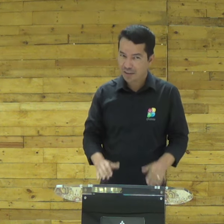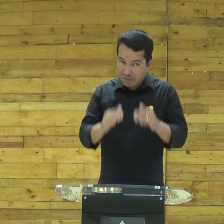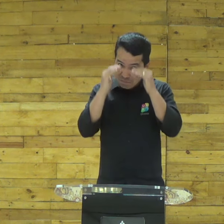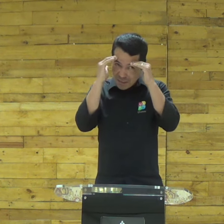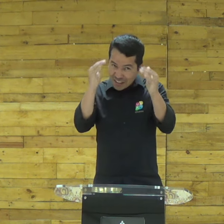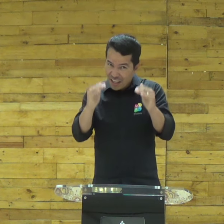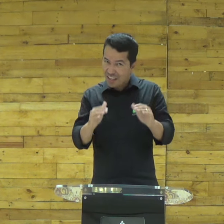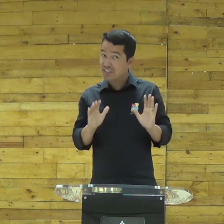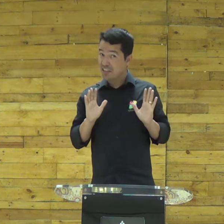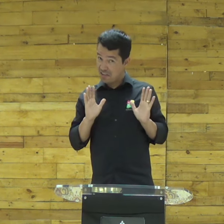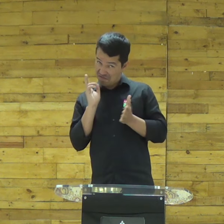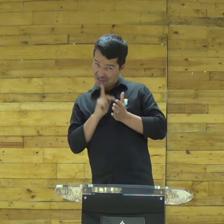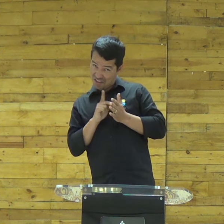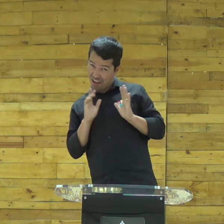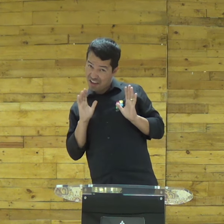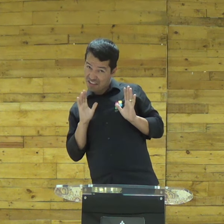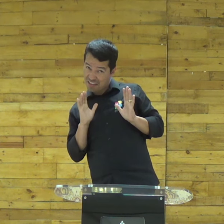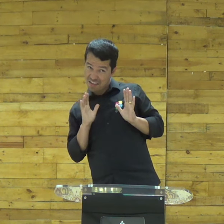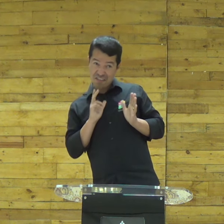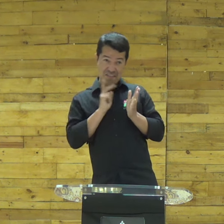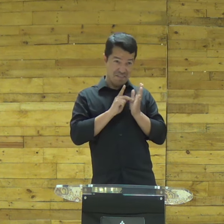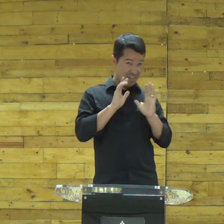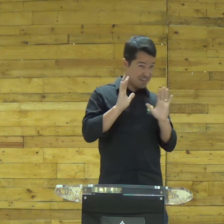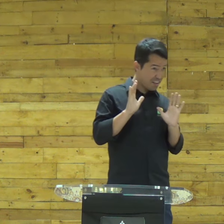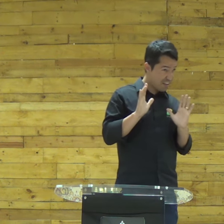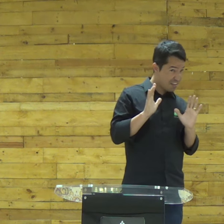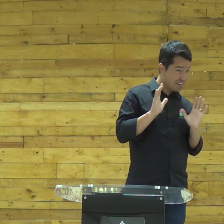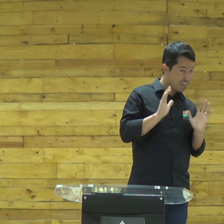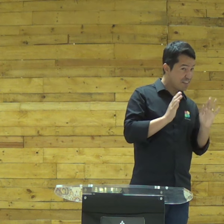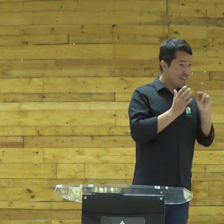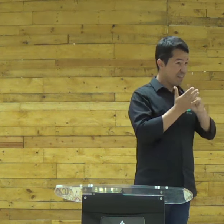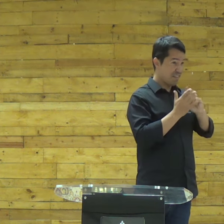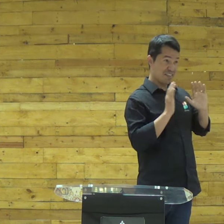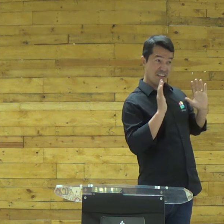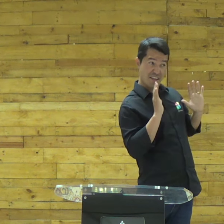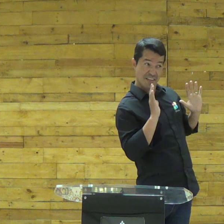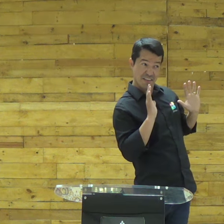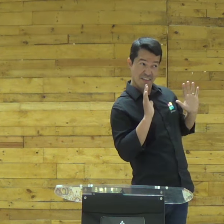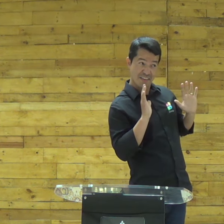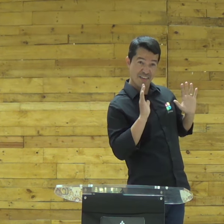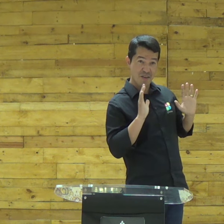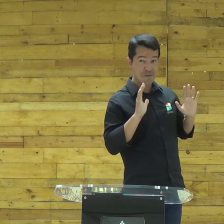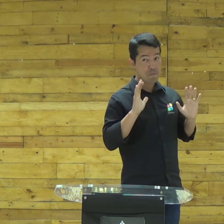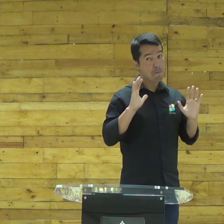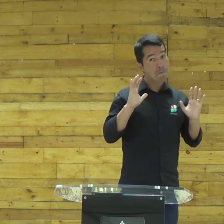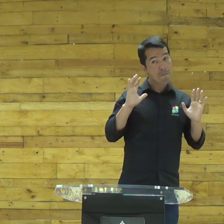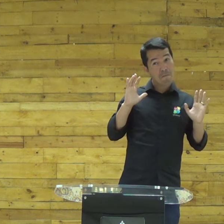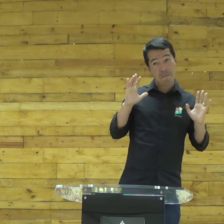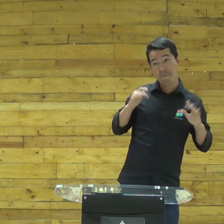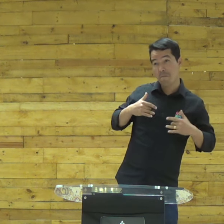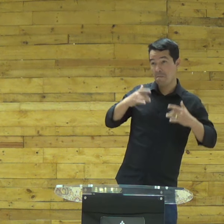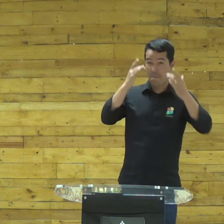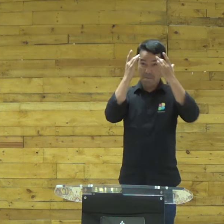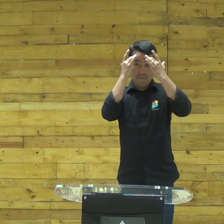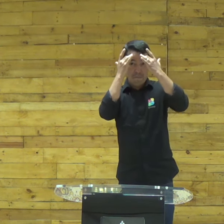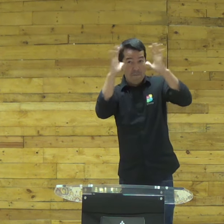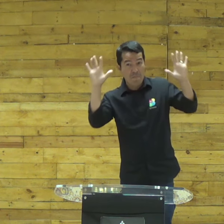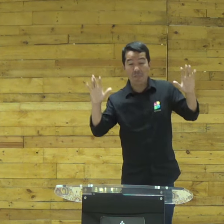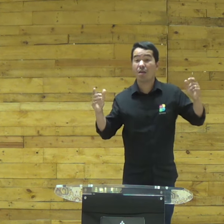hein obedece de verdade obedece mesmo realmente obedece eu